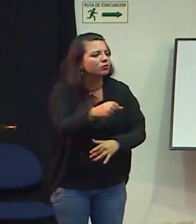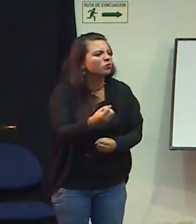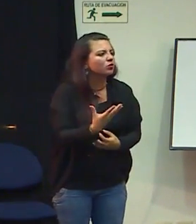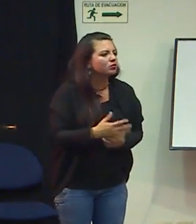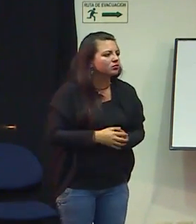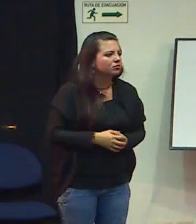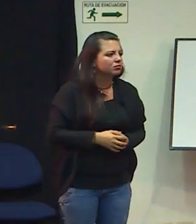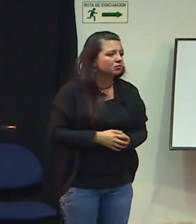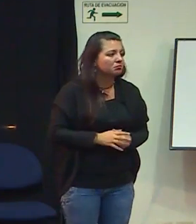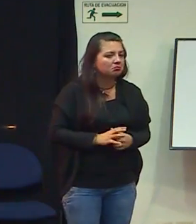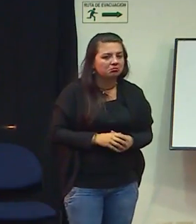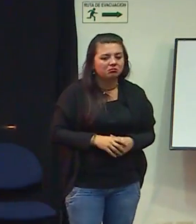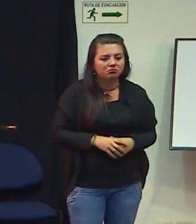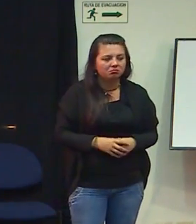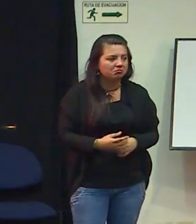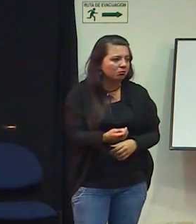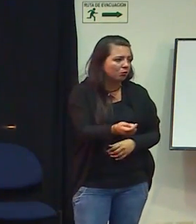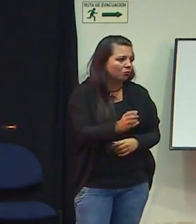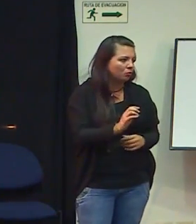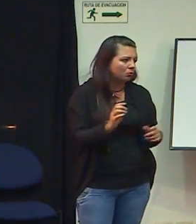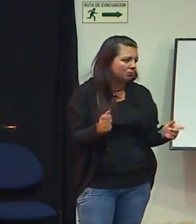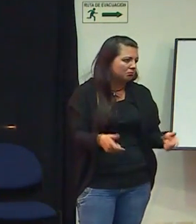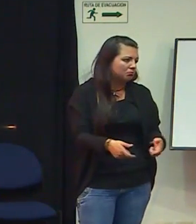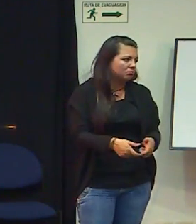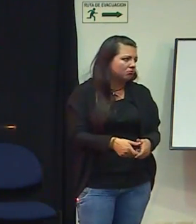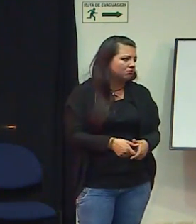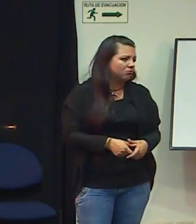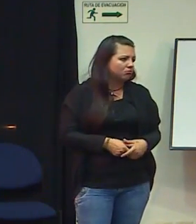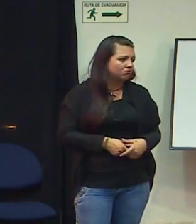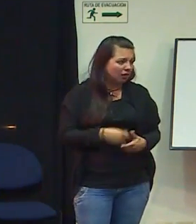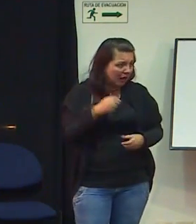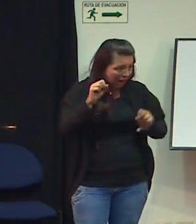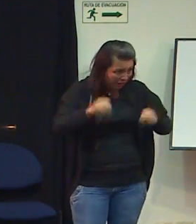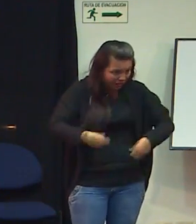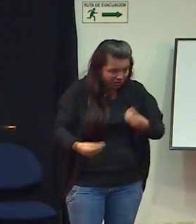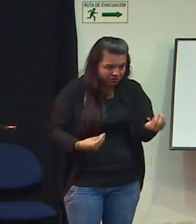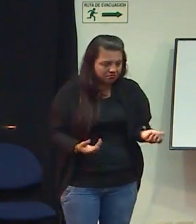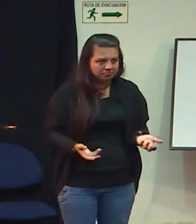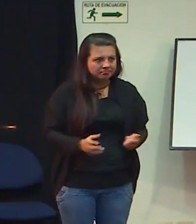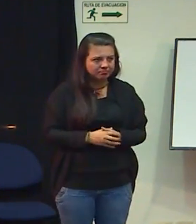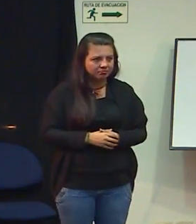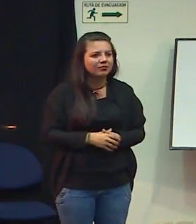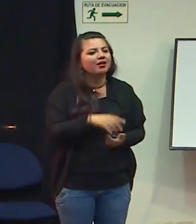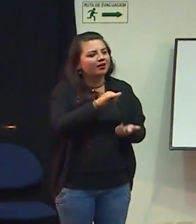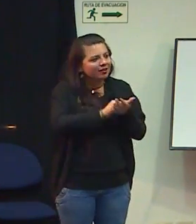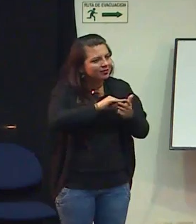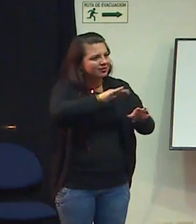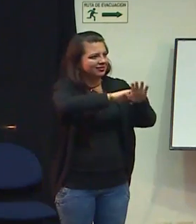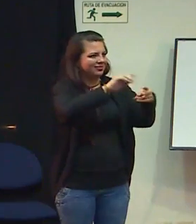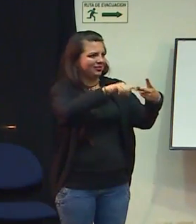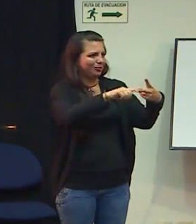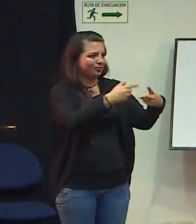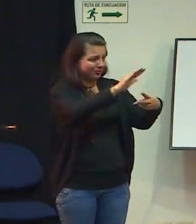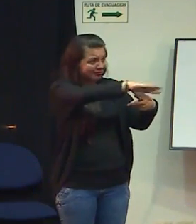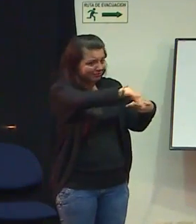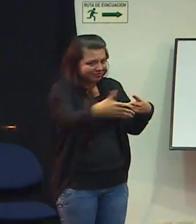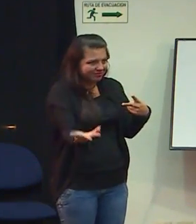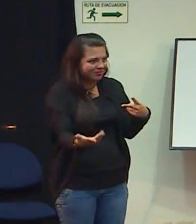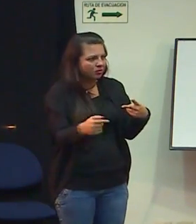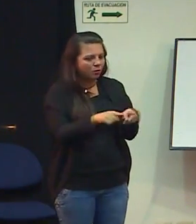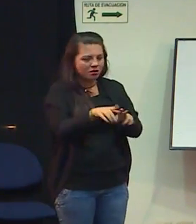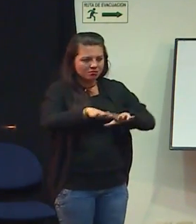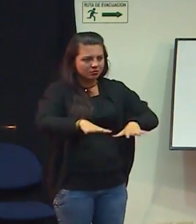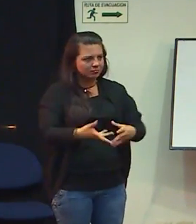esos espacios? Nula. En muchas cosas no se puede ni hacer. Entonces, ese es el segundo llamado. Nos toca apropiarnos de esos